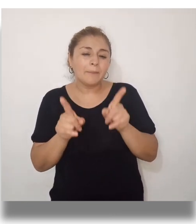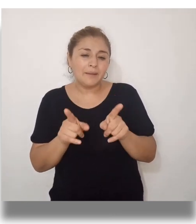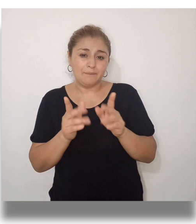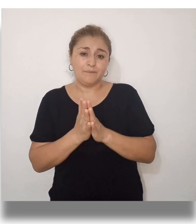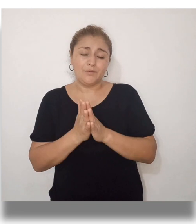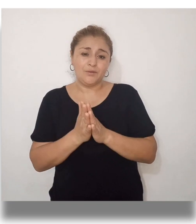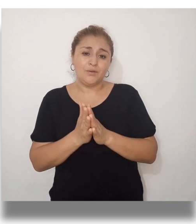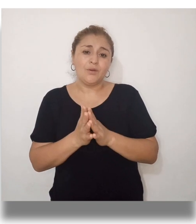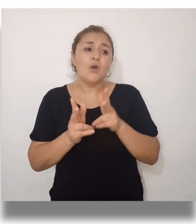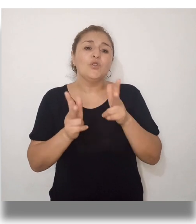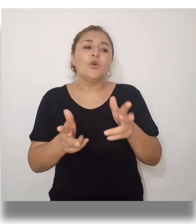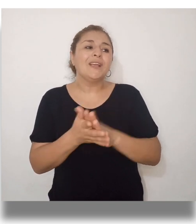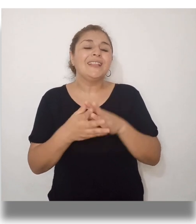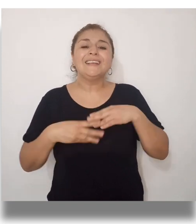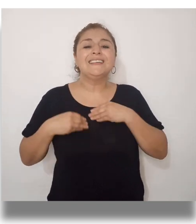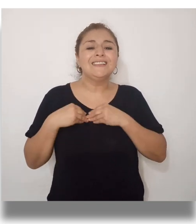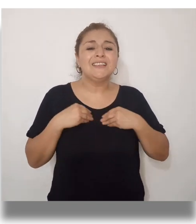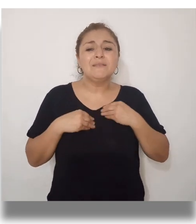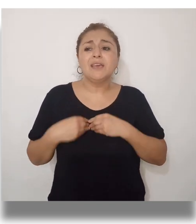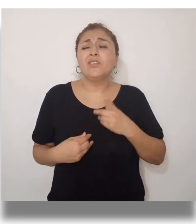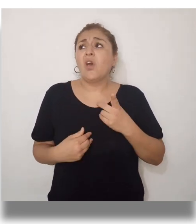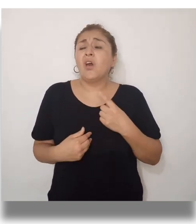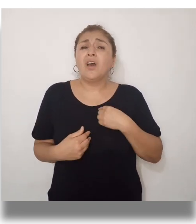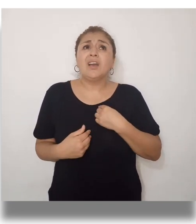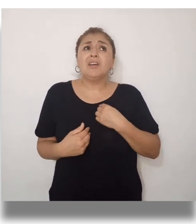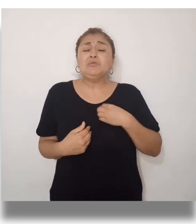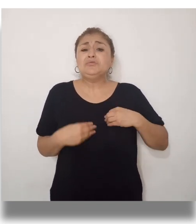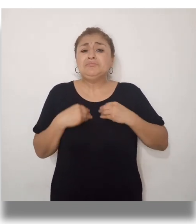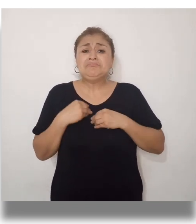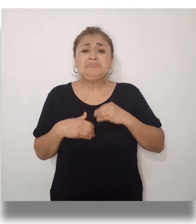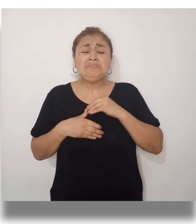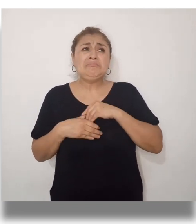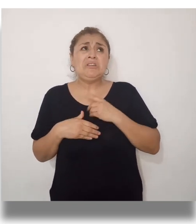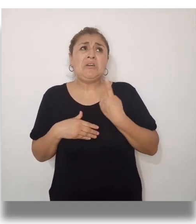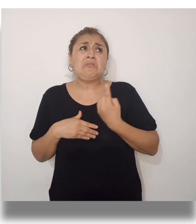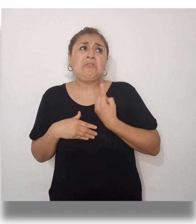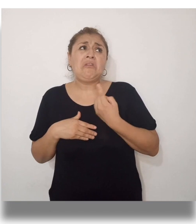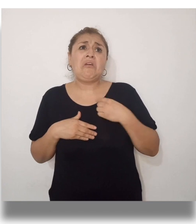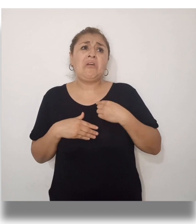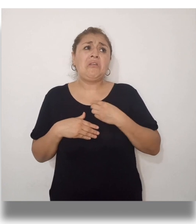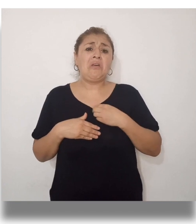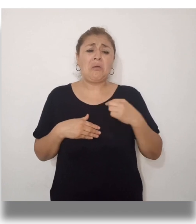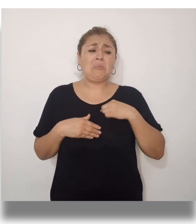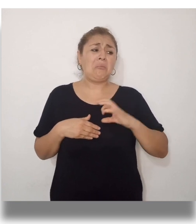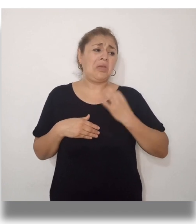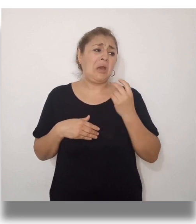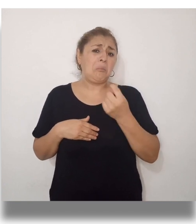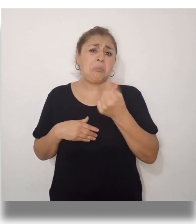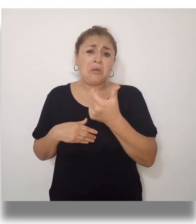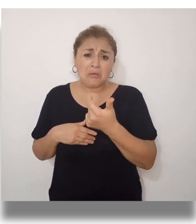aborda el tema de la Soledad de la falta de valoración y de la depresión